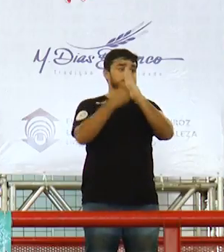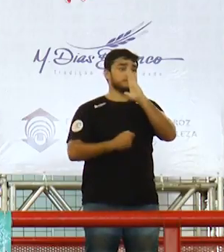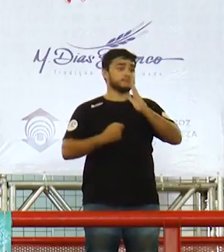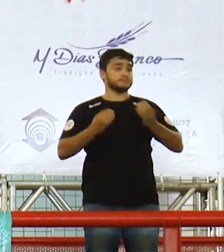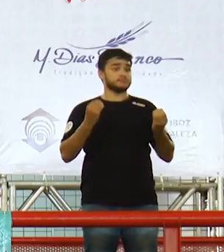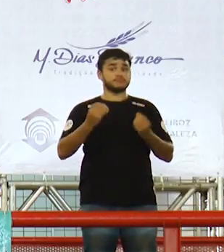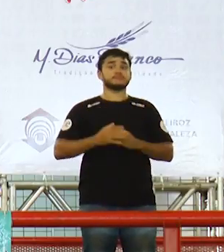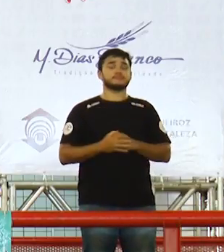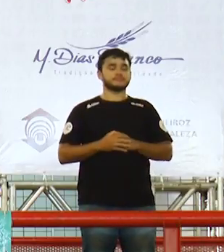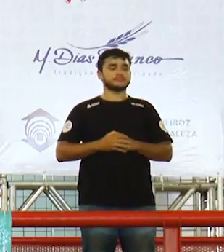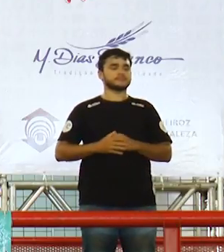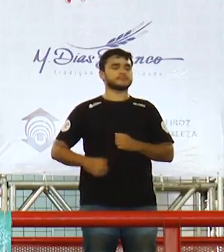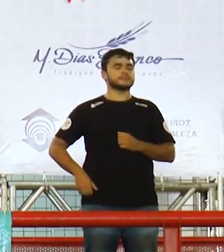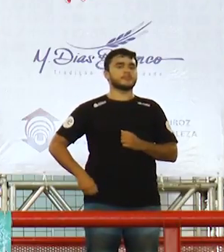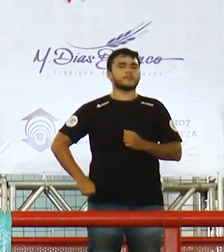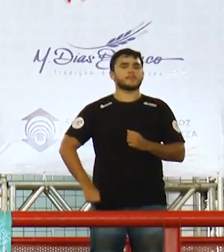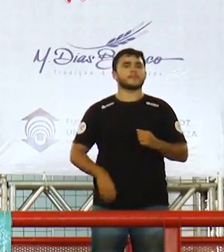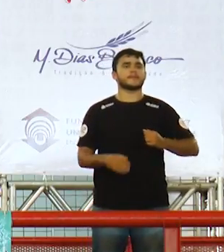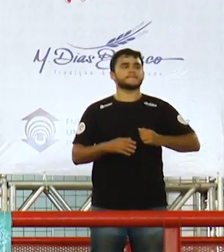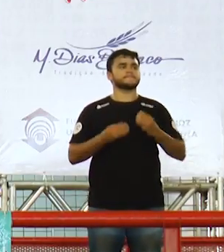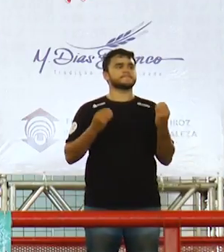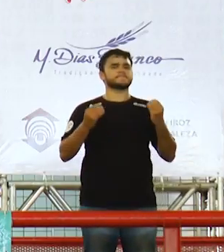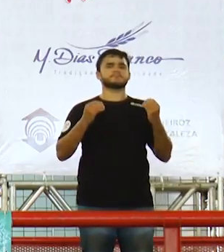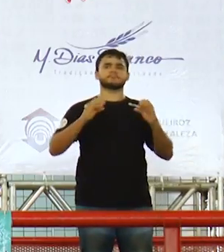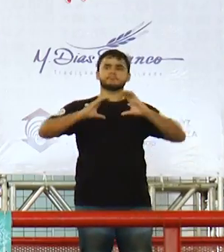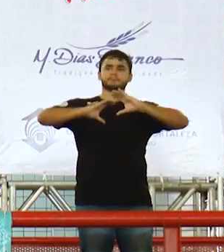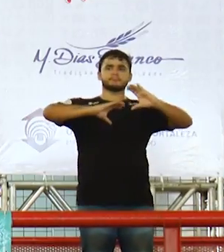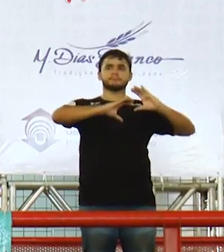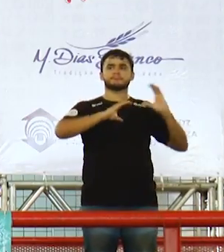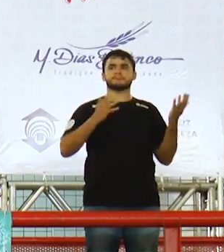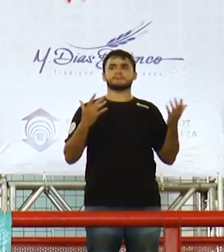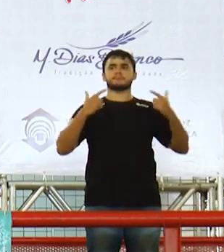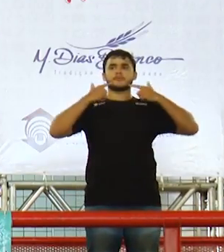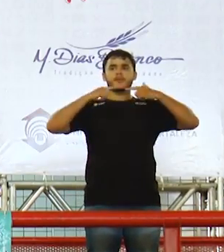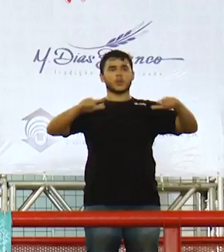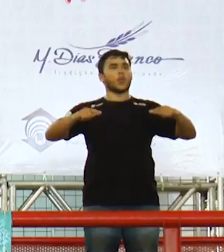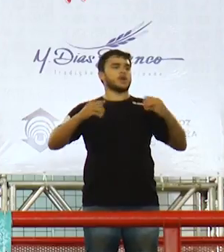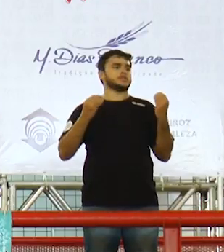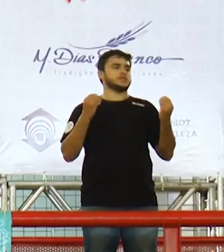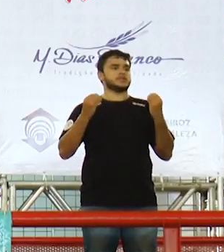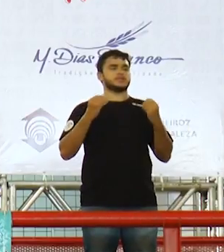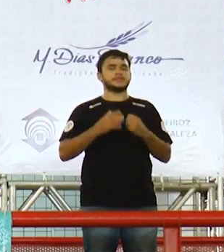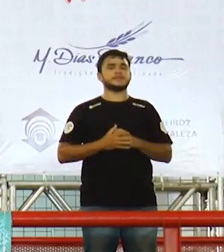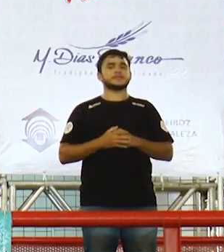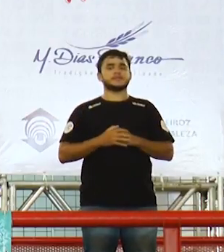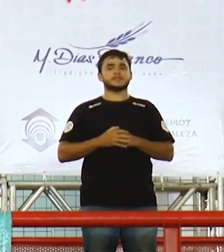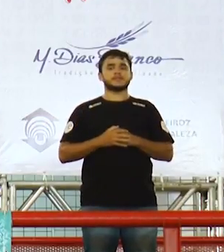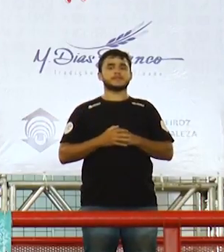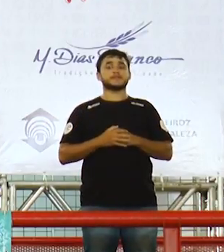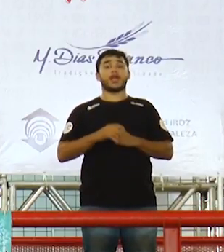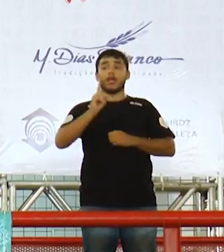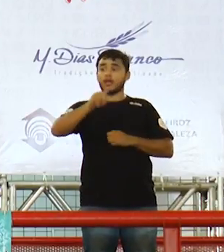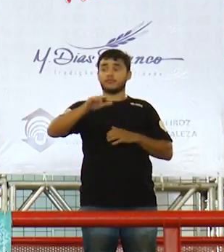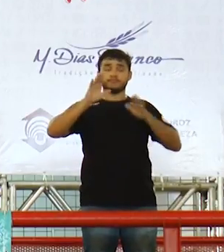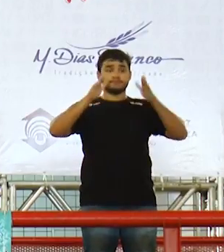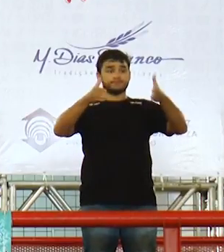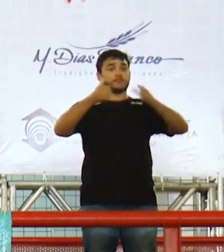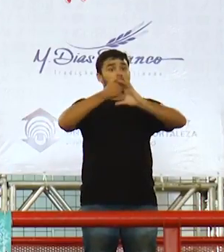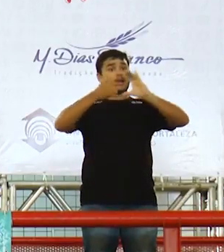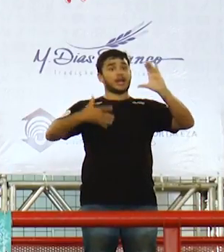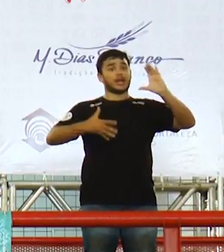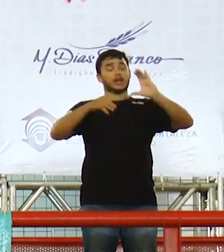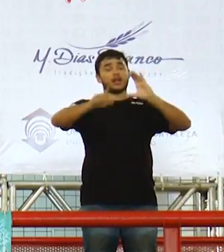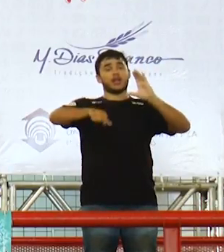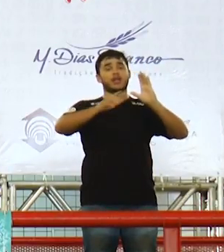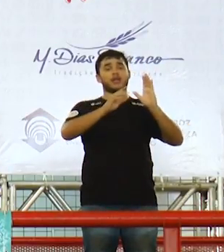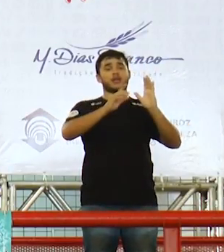dar essa passeada aqui pelo universo da comunicação, das linguagens, em especial dos aspectos